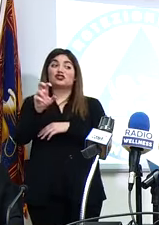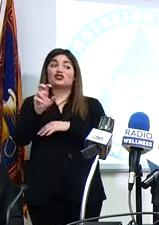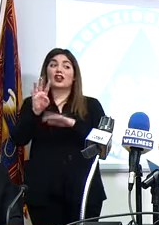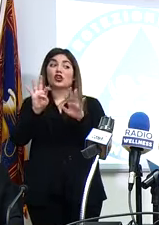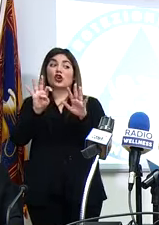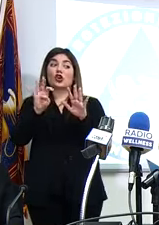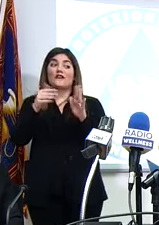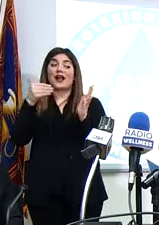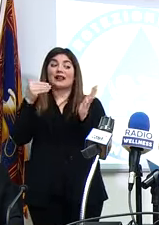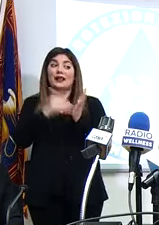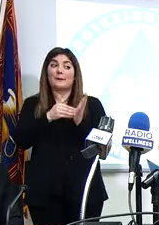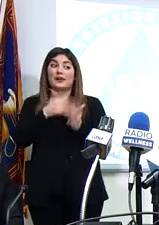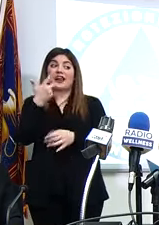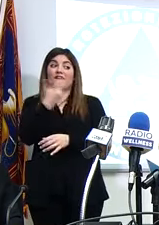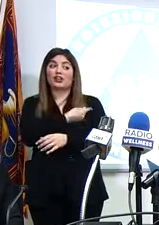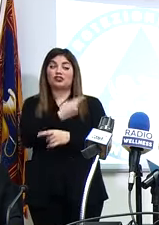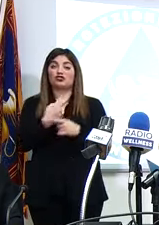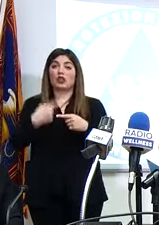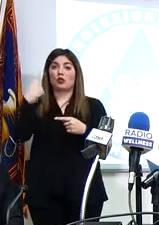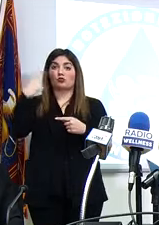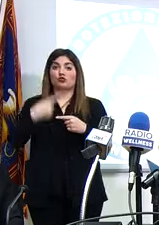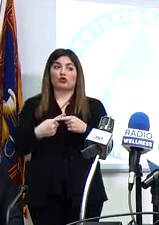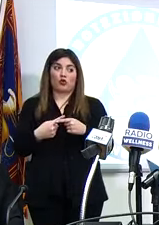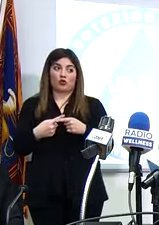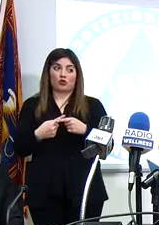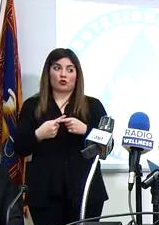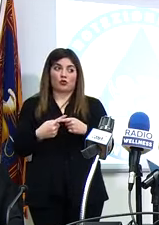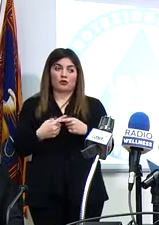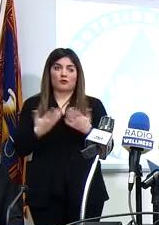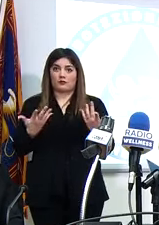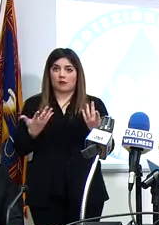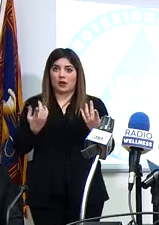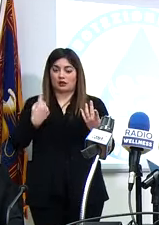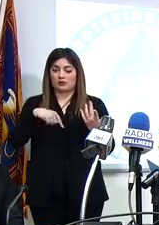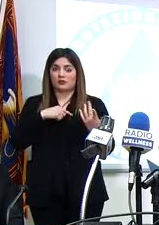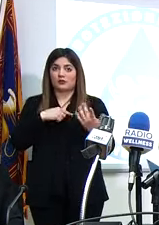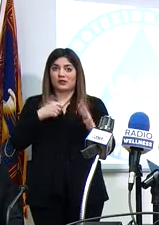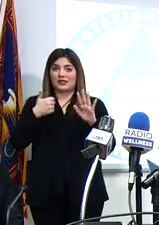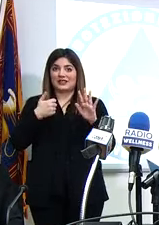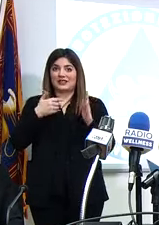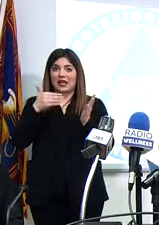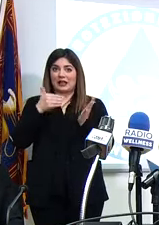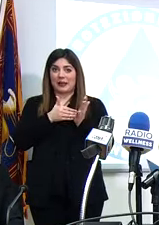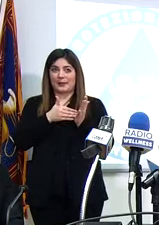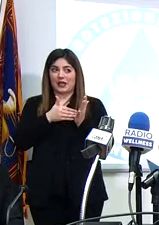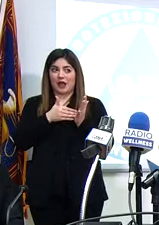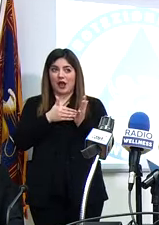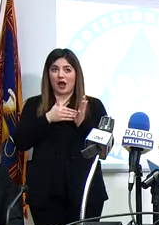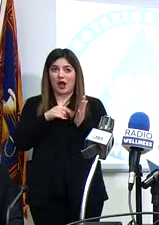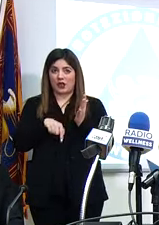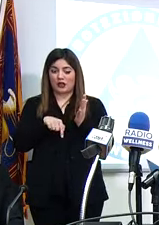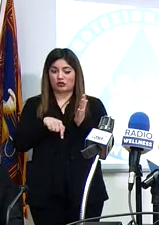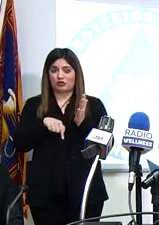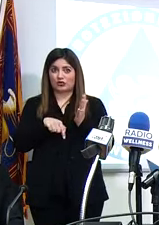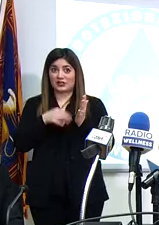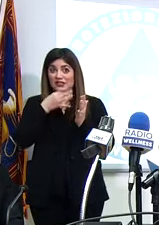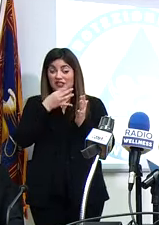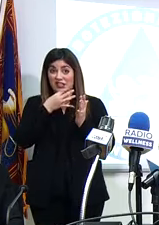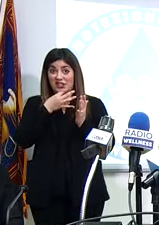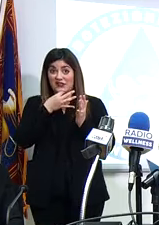390.000 al giorno. Iniezioni al giorno. Siamo a 60.000. Dice: di questo passo